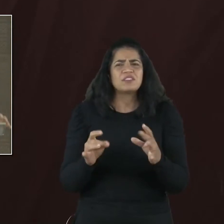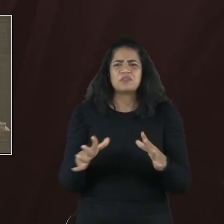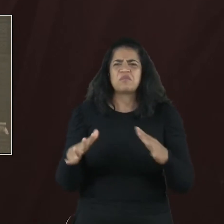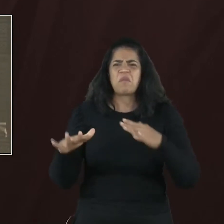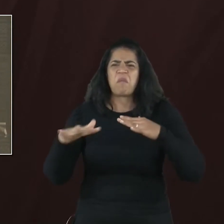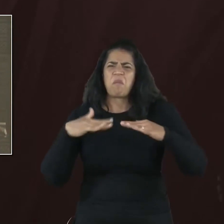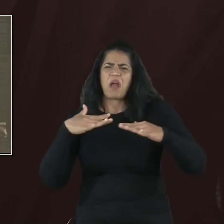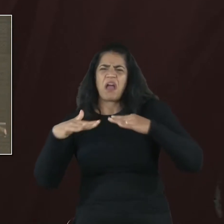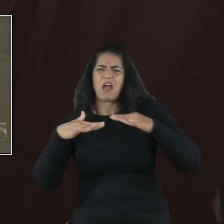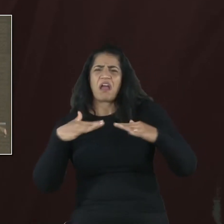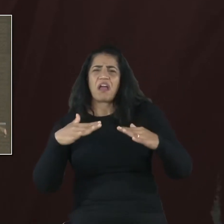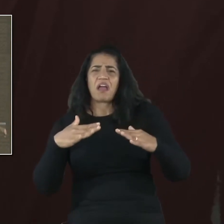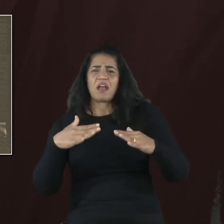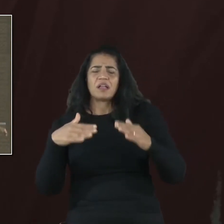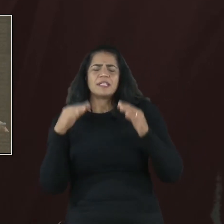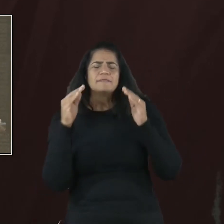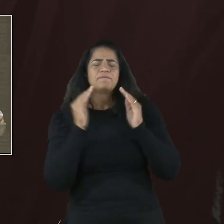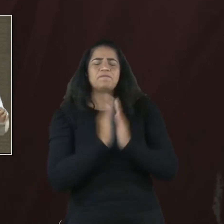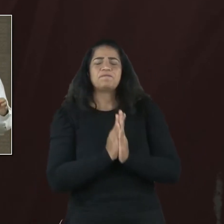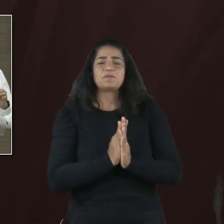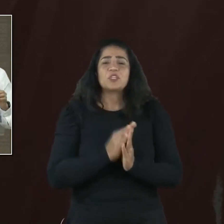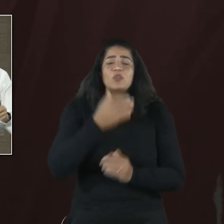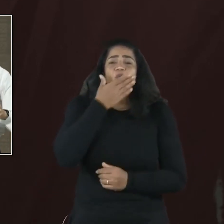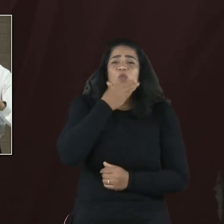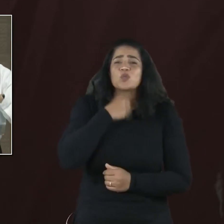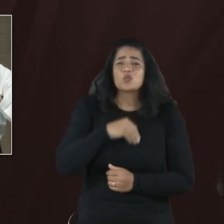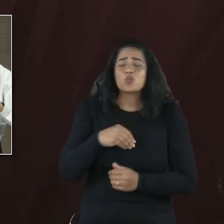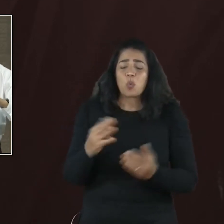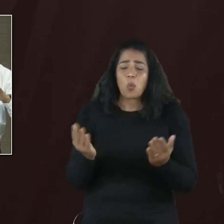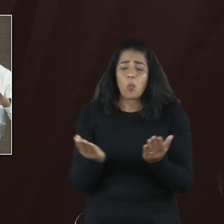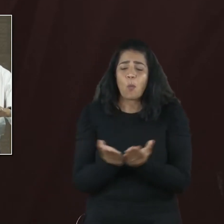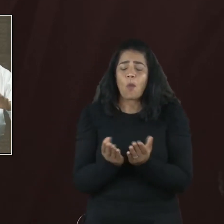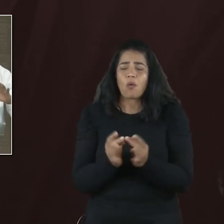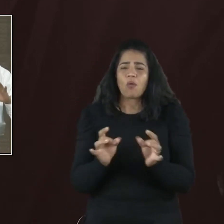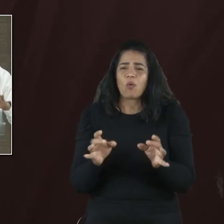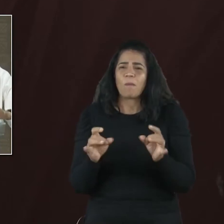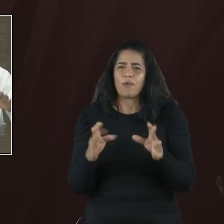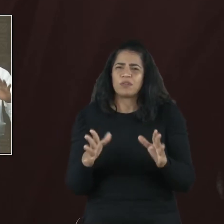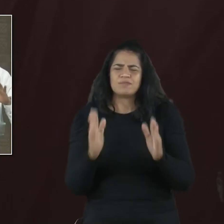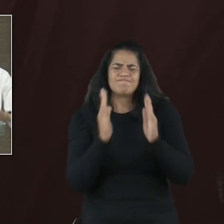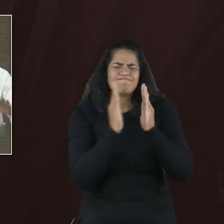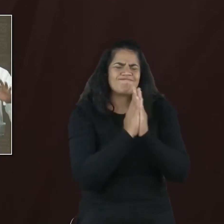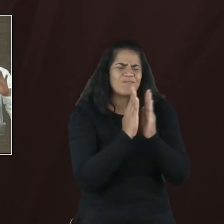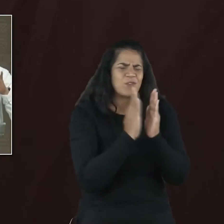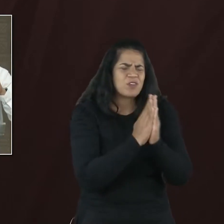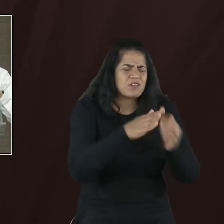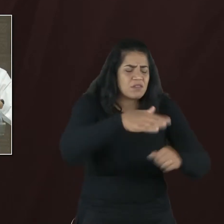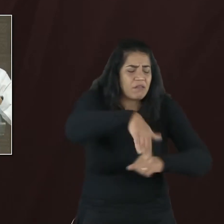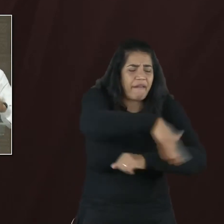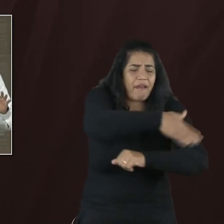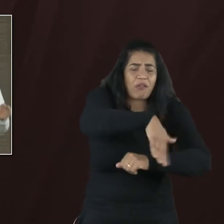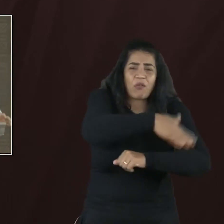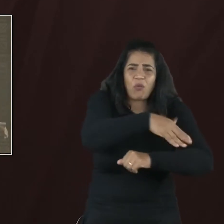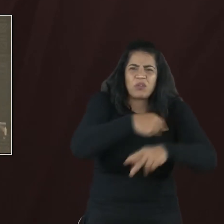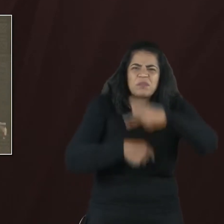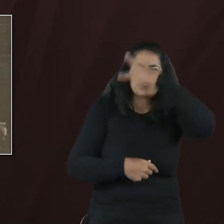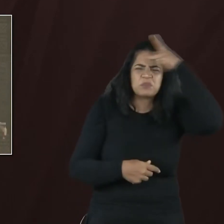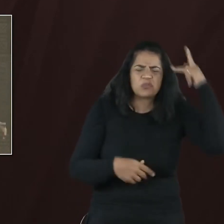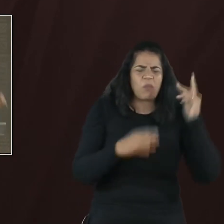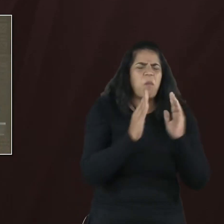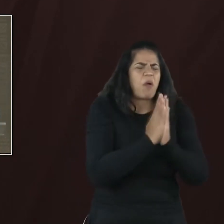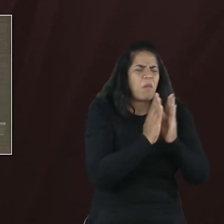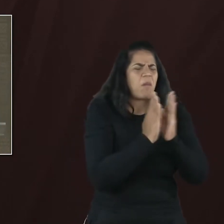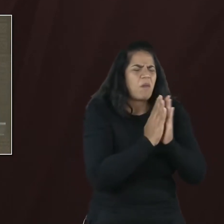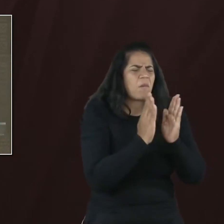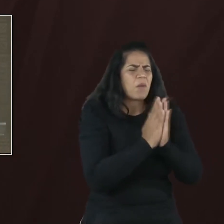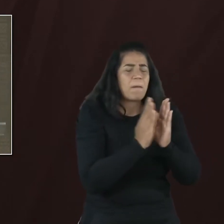milhões de pessoas por ano. Estamos distribuindo mais de 2 milhões de livros por ano.